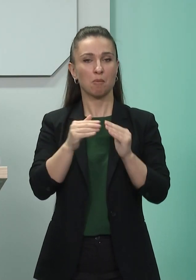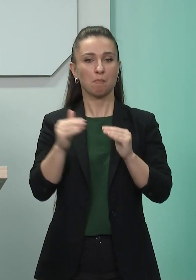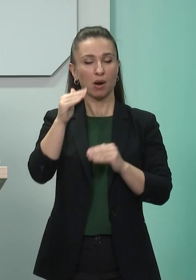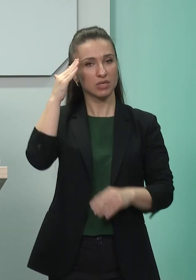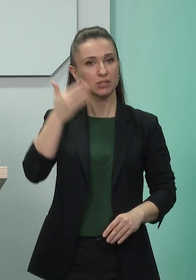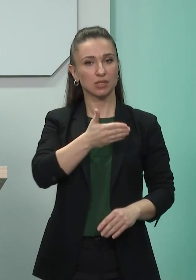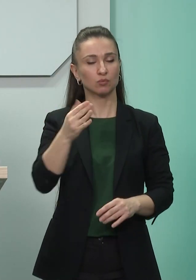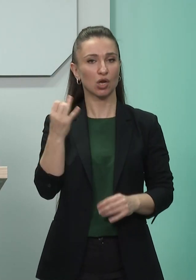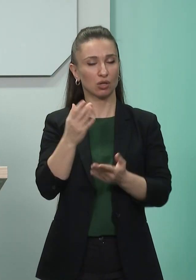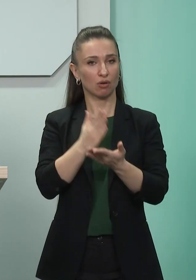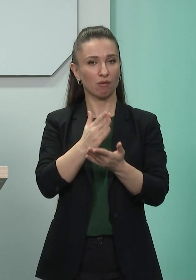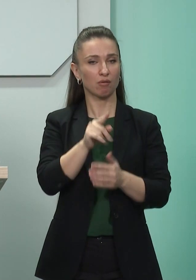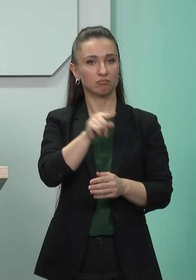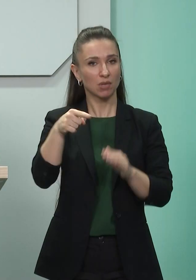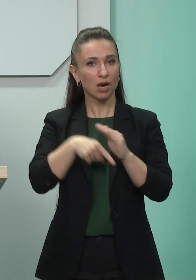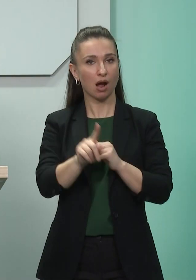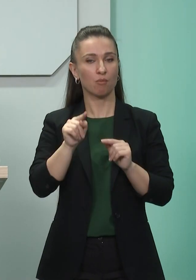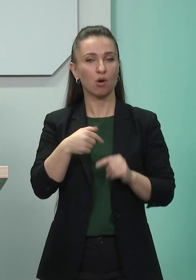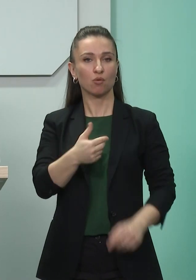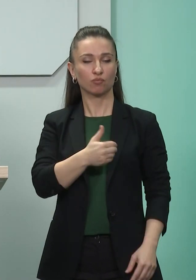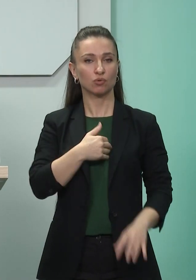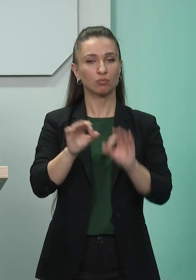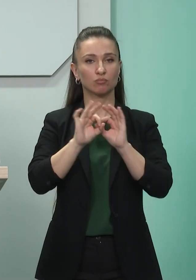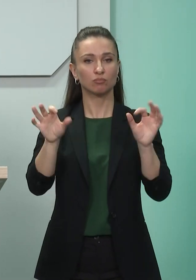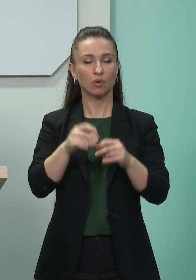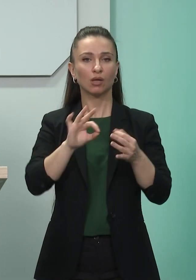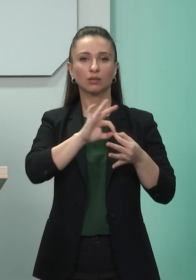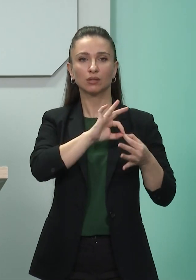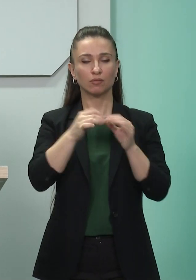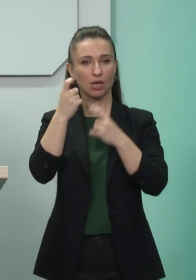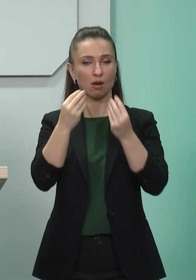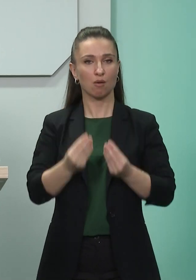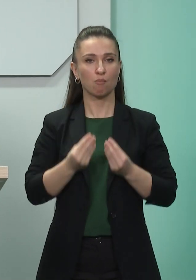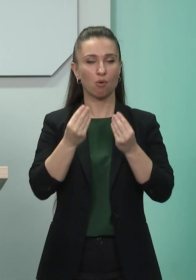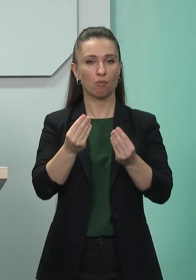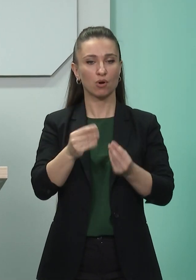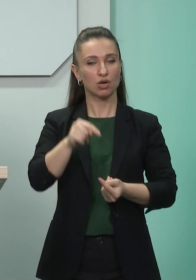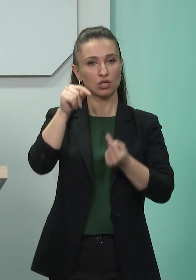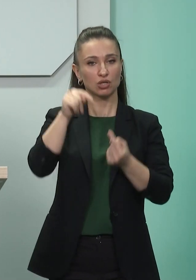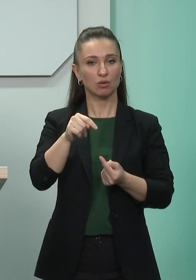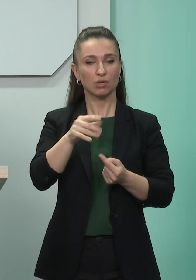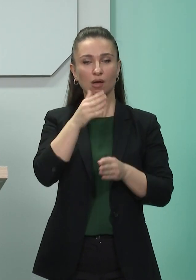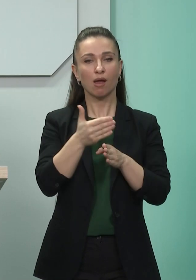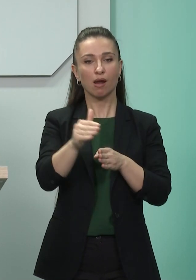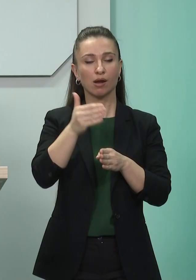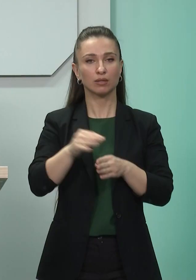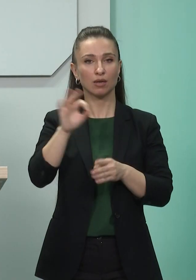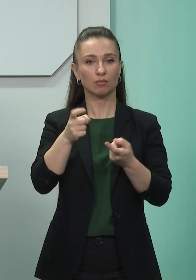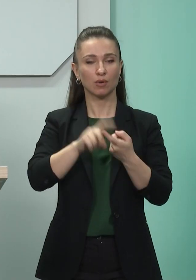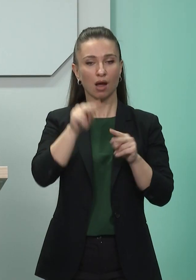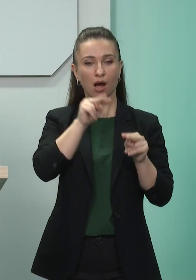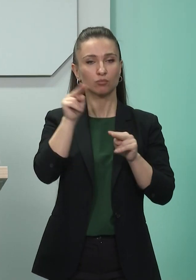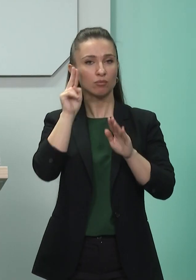მაღალი საზოგადოებრივი ინტერესიდან გამომდინარე, გსურს წარმოგიდგინოთ დეტალური ინფორმაცია შესაბამისი ეტაპების და